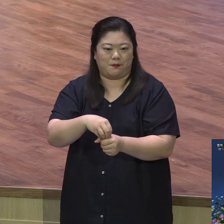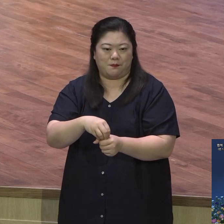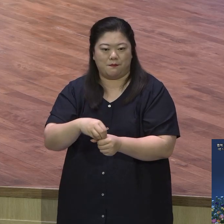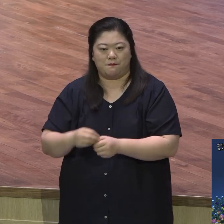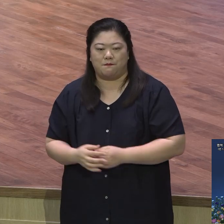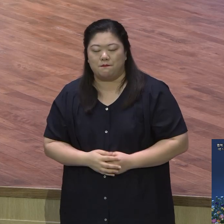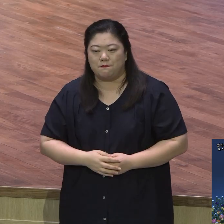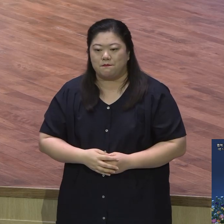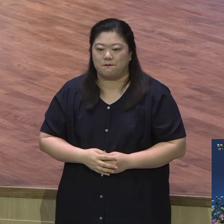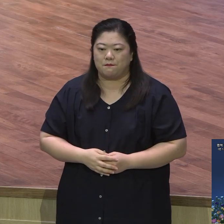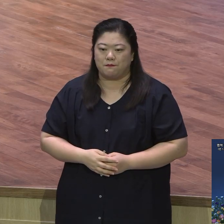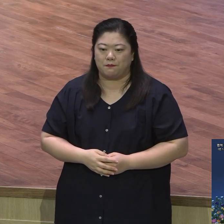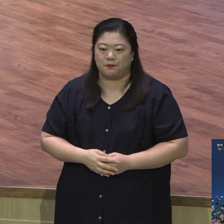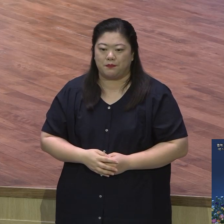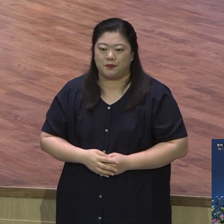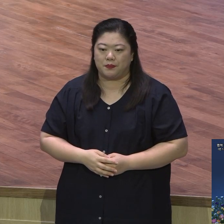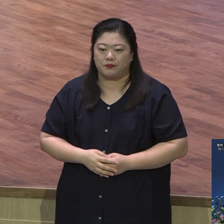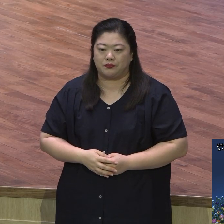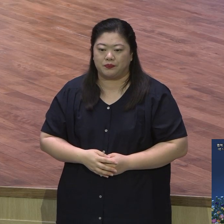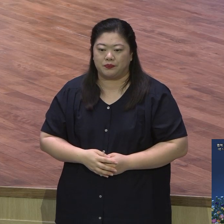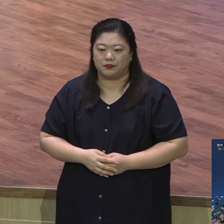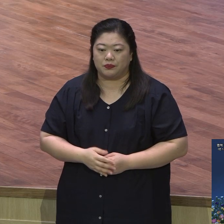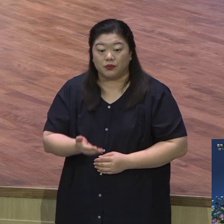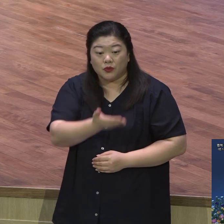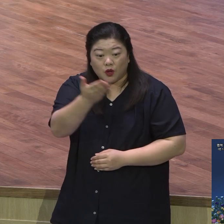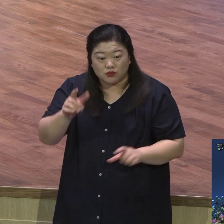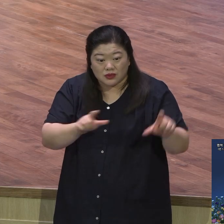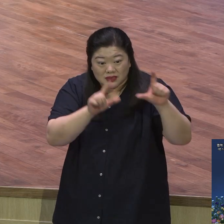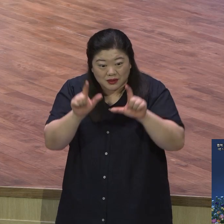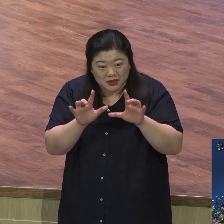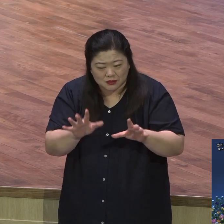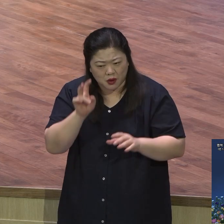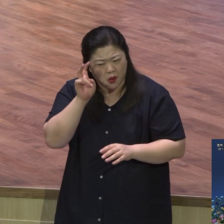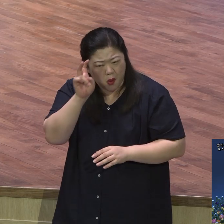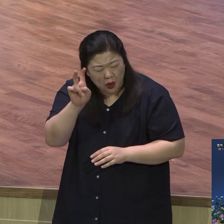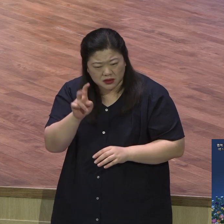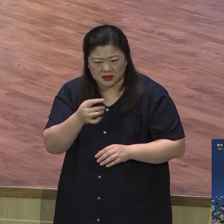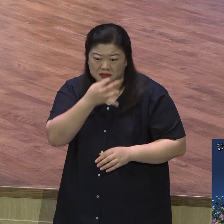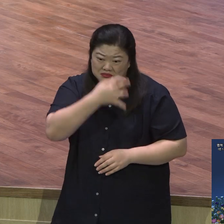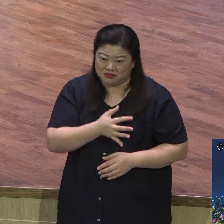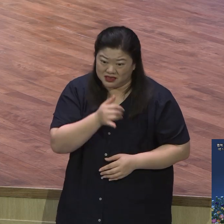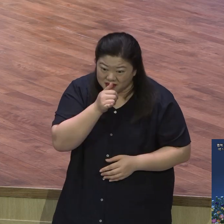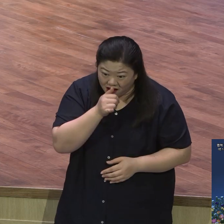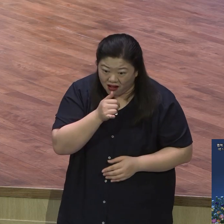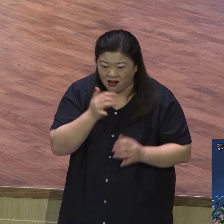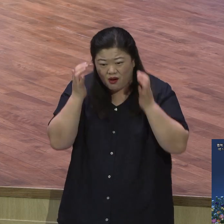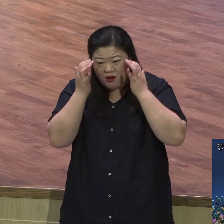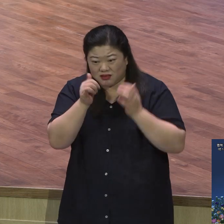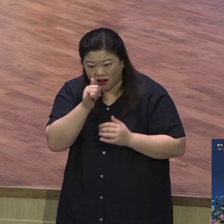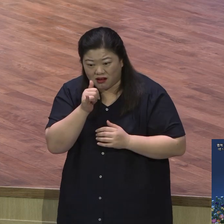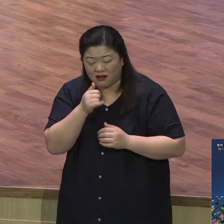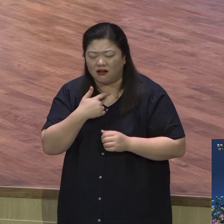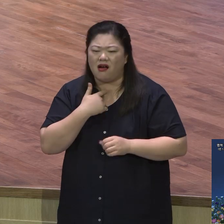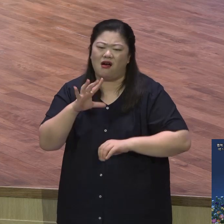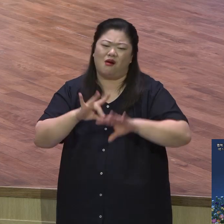우리에게 어려운 역경 속에서 우리가 사는 우리가 사는 이 자체가 인생 광야에요. 인생 광야라고